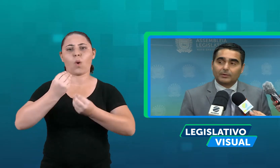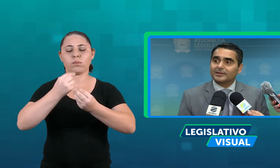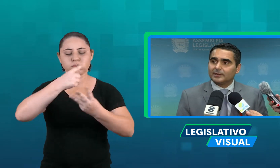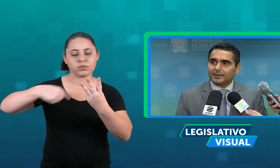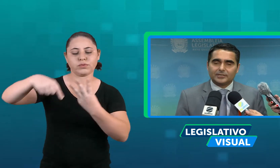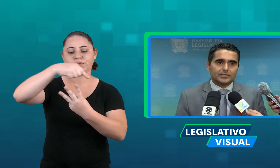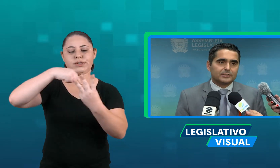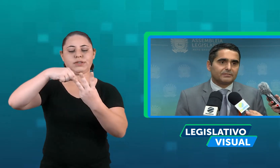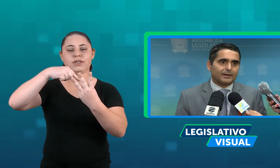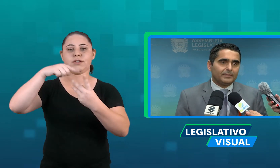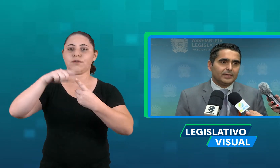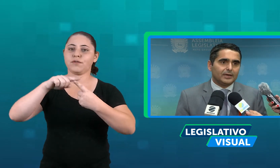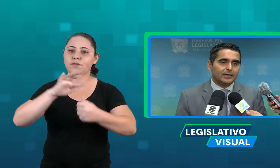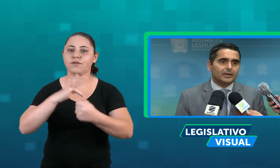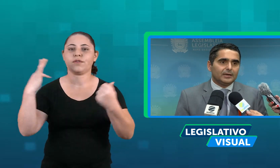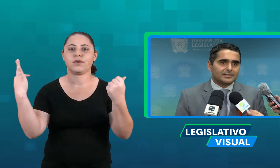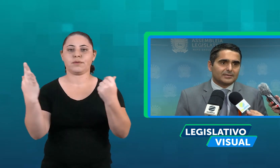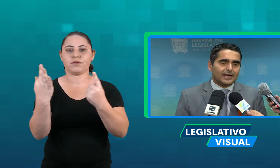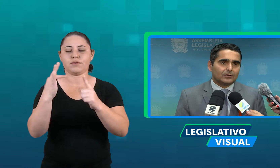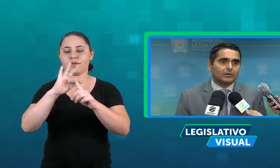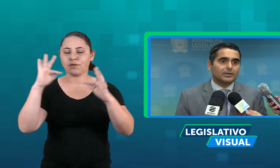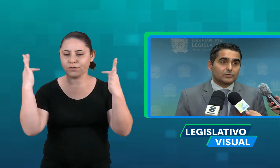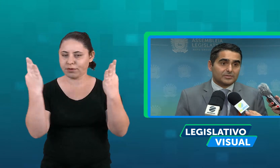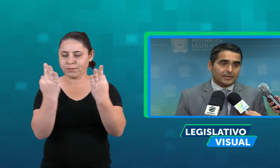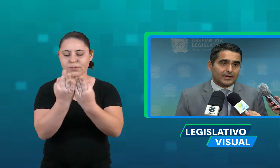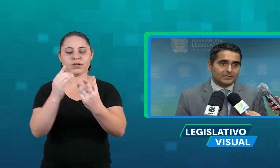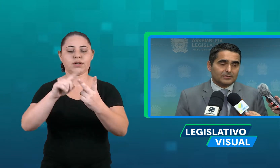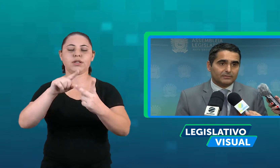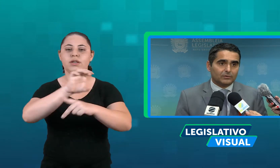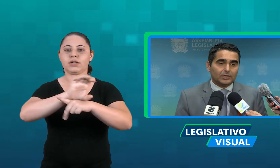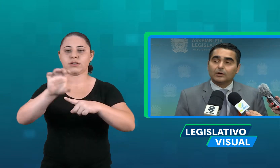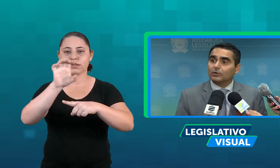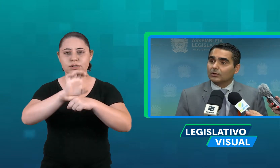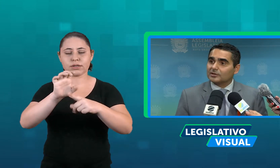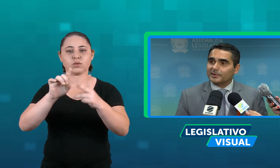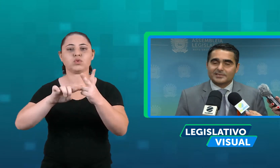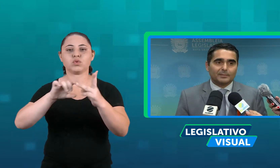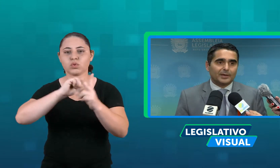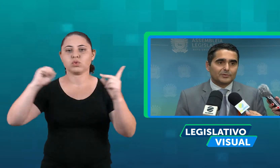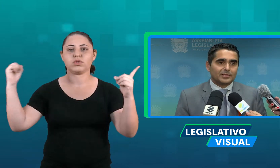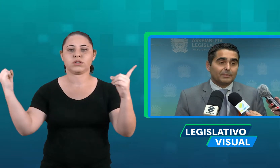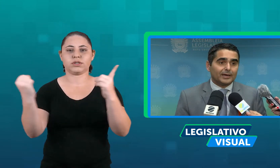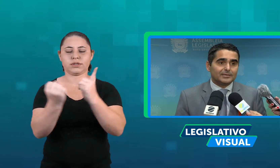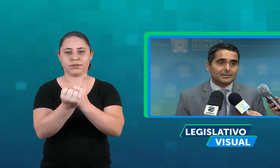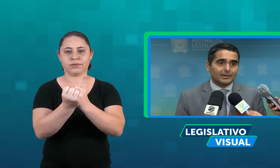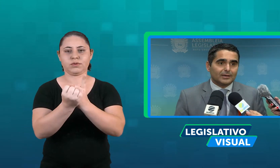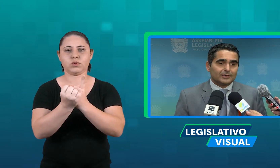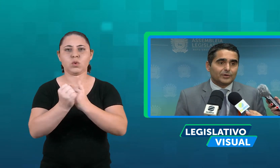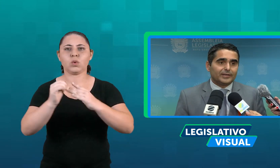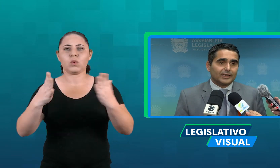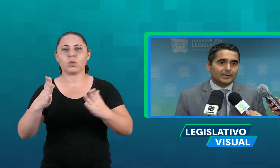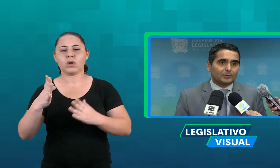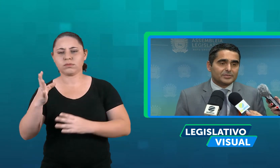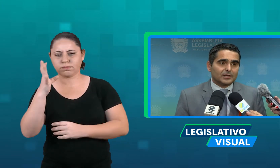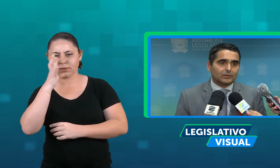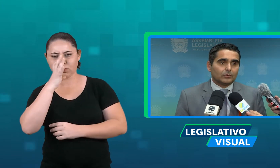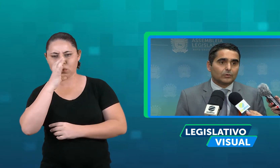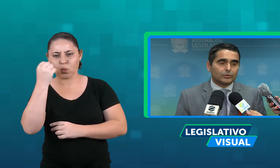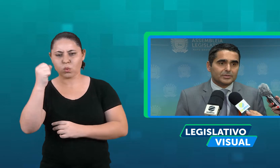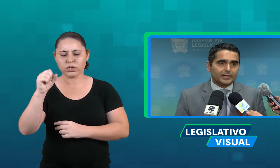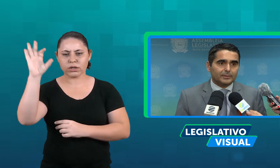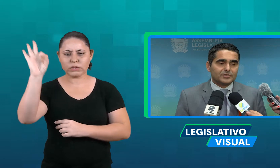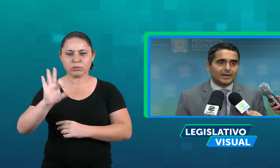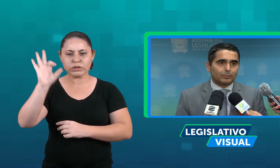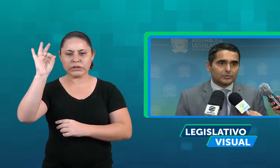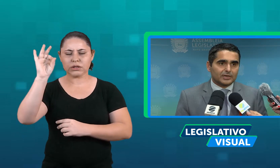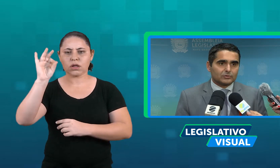executada de forma tripartite, família, Estado e sociedade civil. Quando nós percebemos que mais de 80%